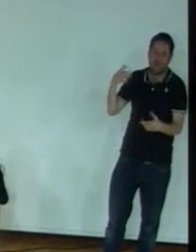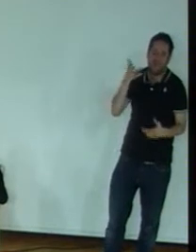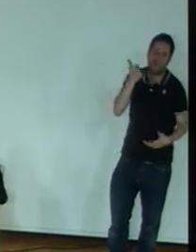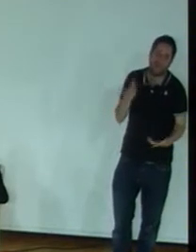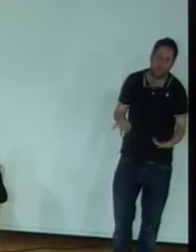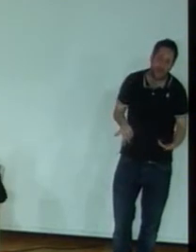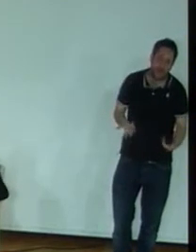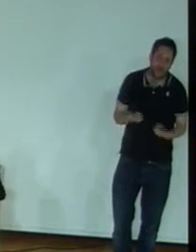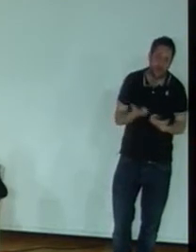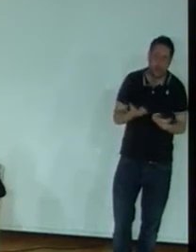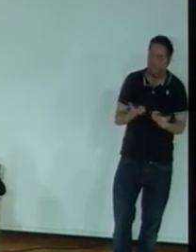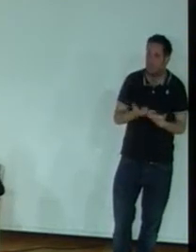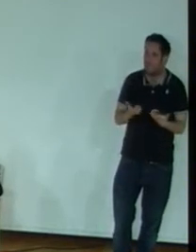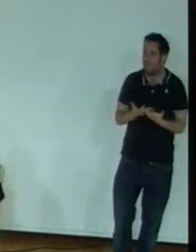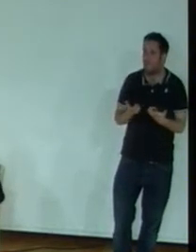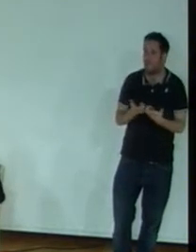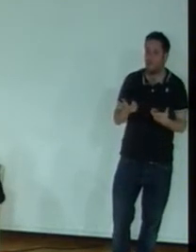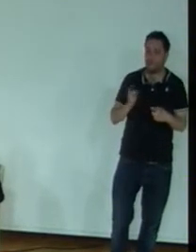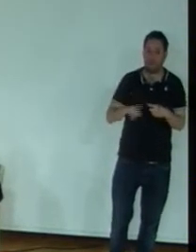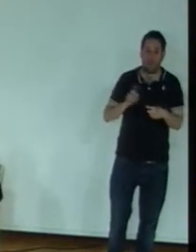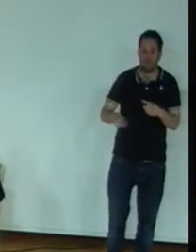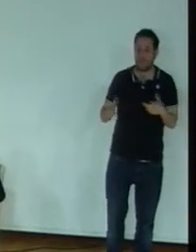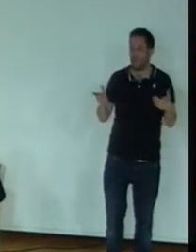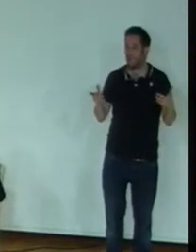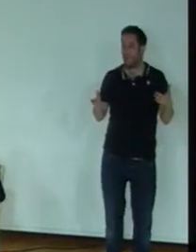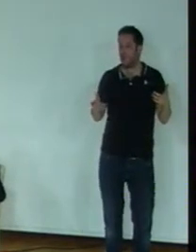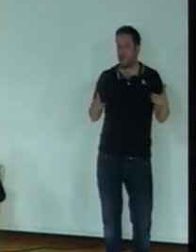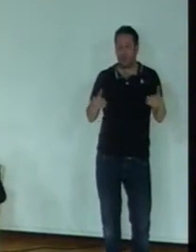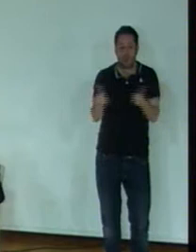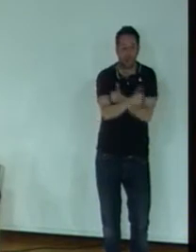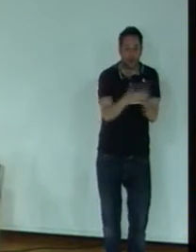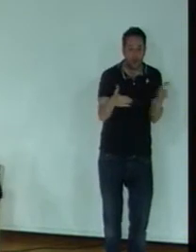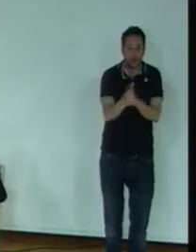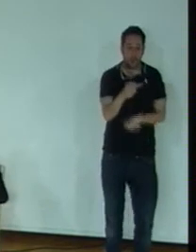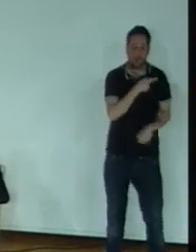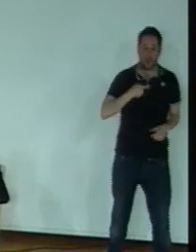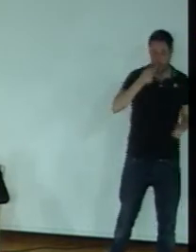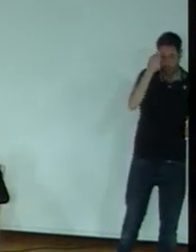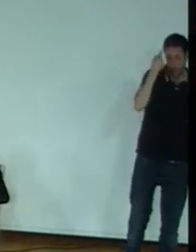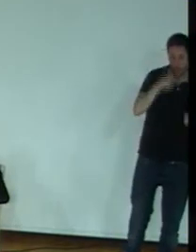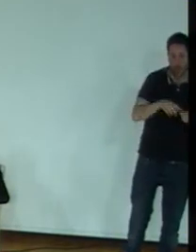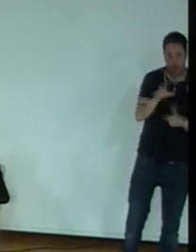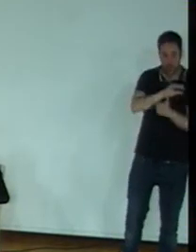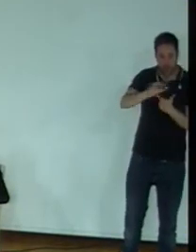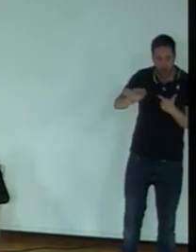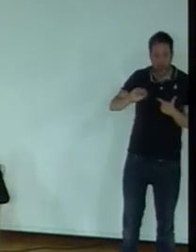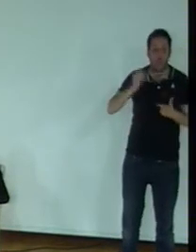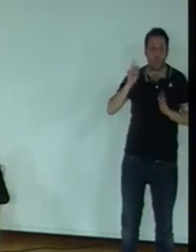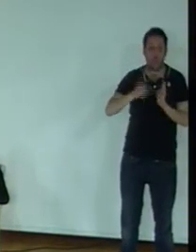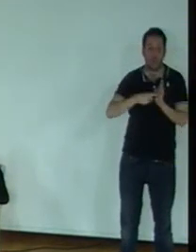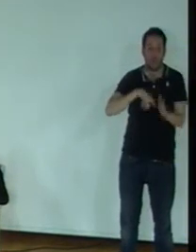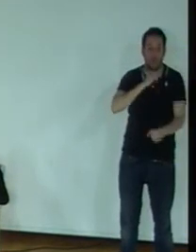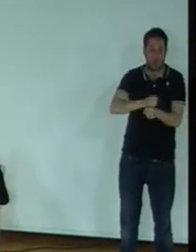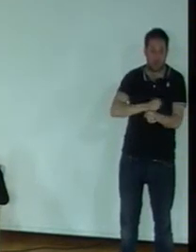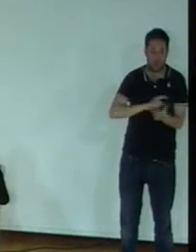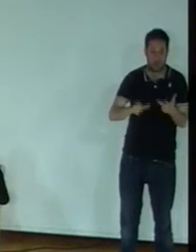des couches rajoutées successivement, que ce soit dans plein de domaines, dans la propriété intellectuelle, mais aussi dans la sécurité et le droit pénal,